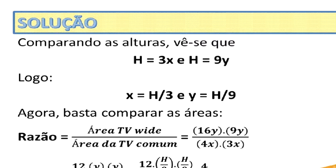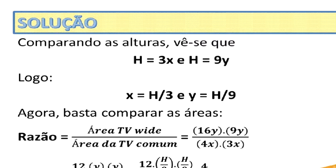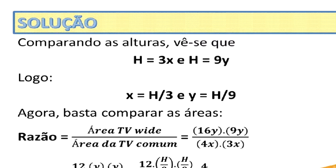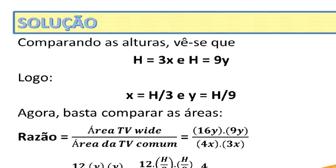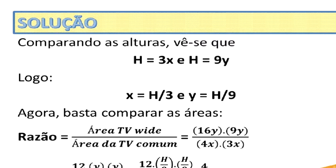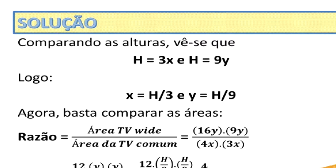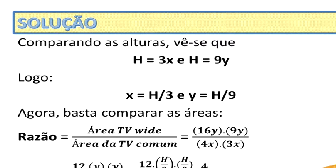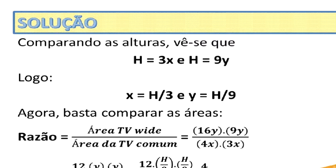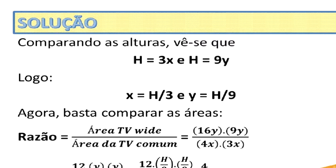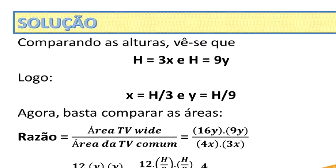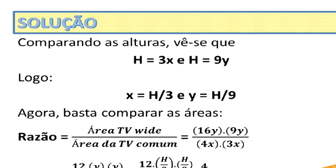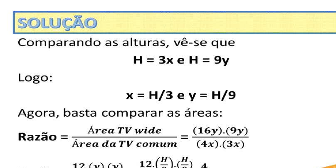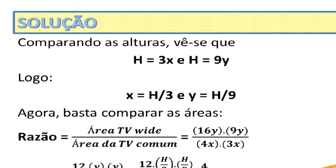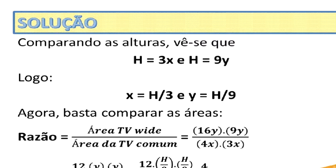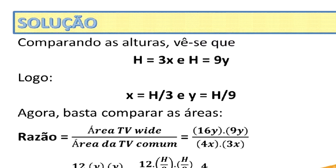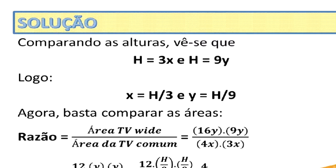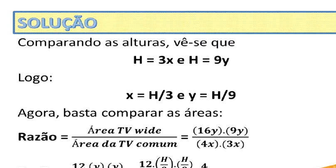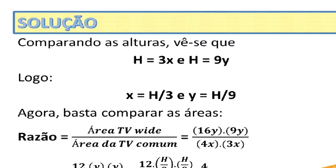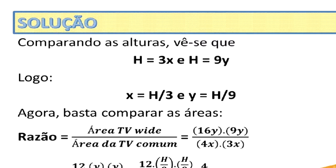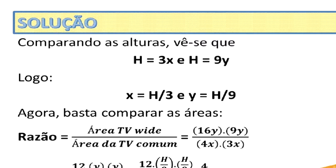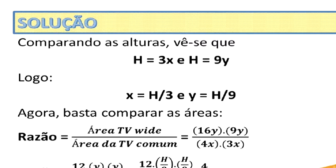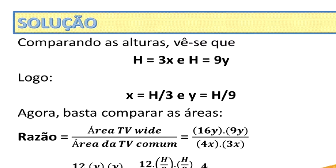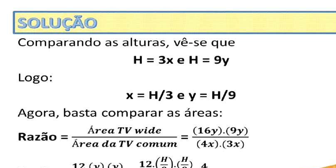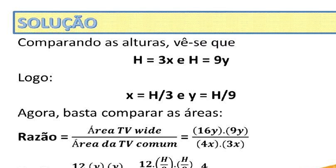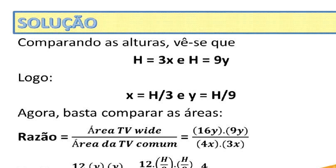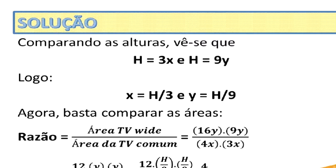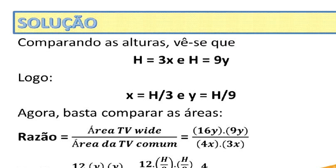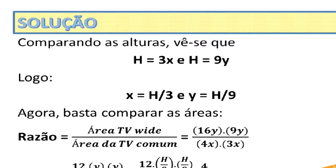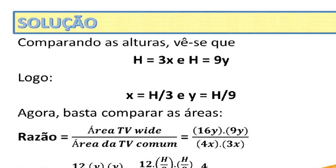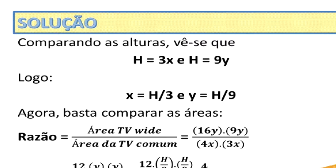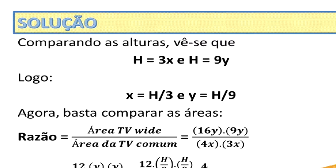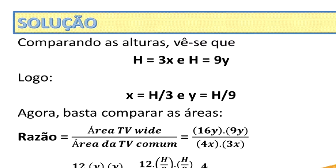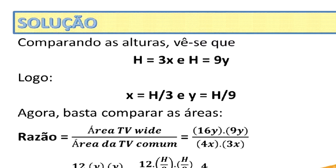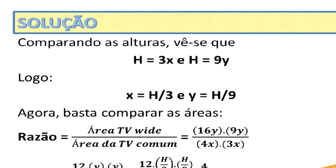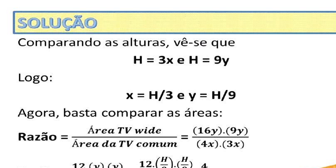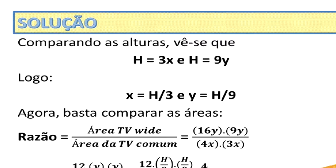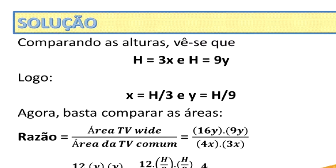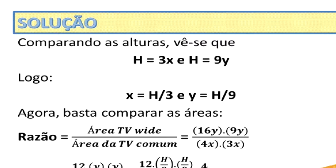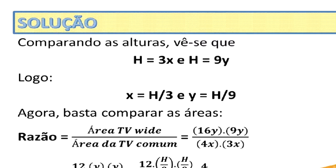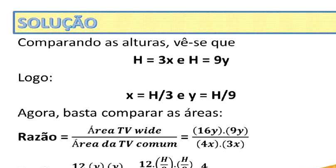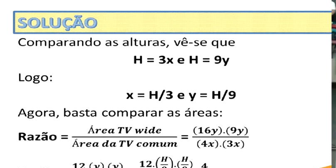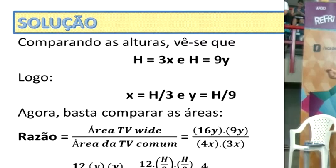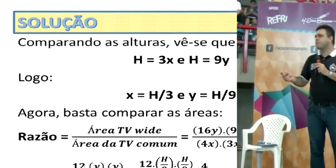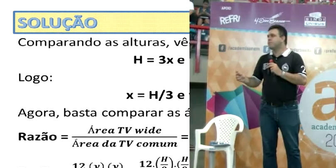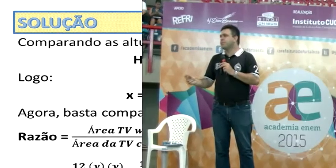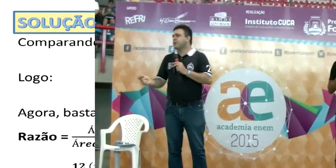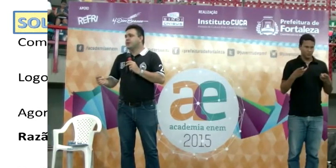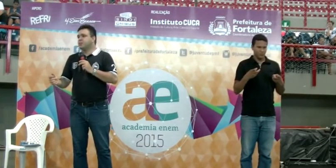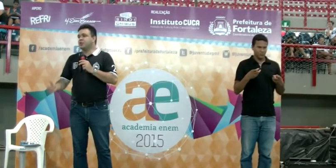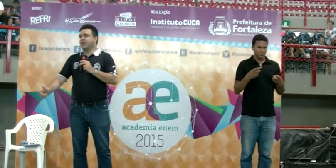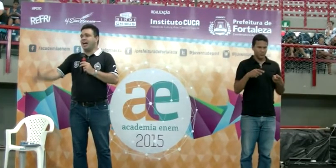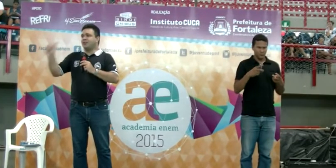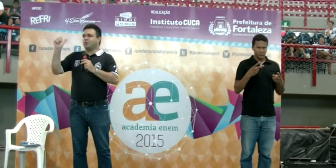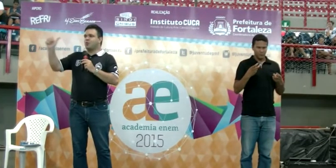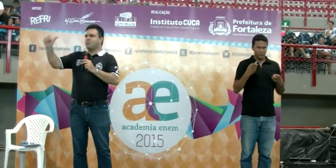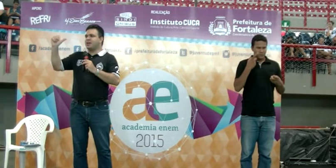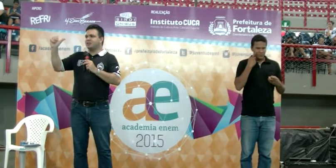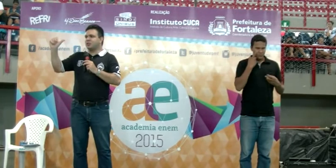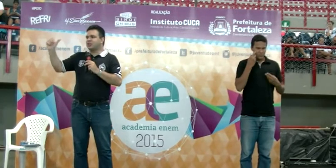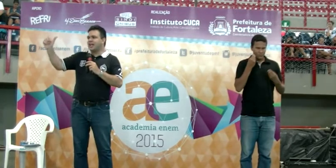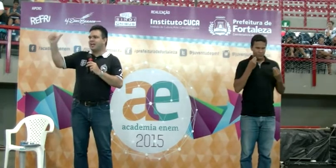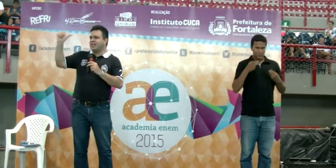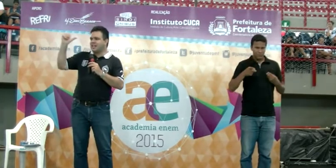4/3. Vocês notaram que eu só consegui resolver essa questão por quê? Porque lá